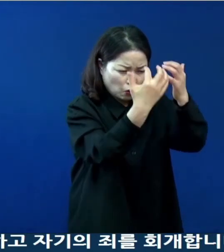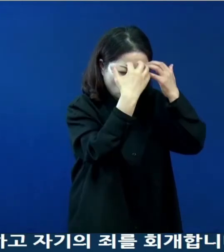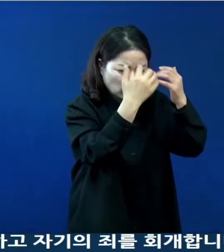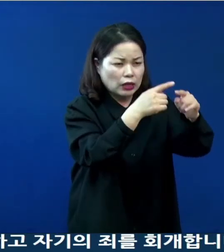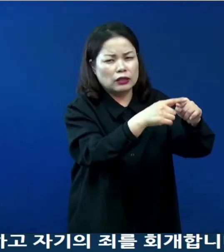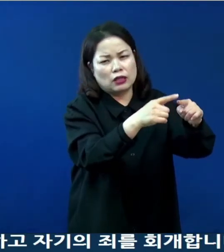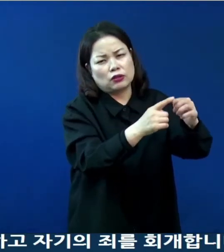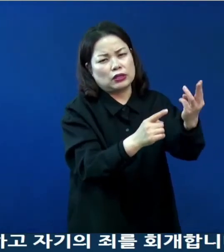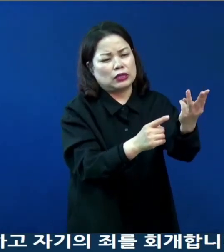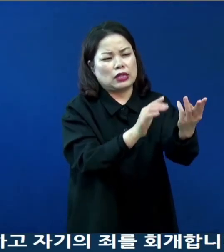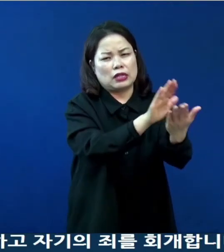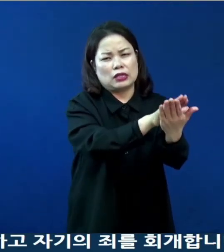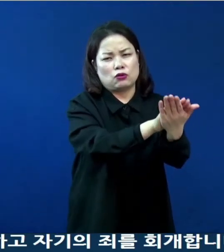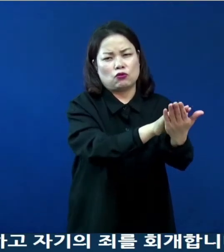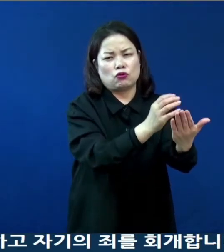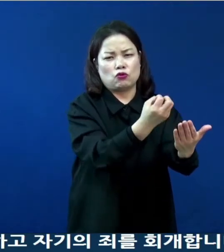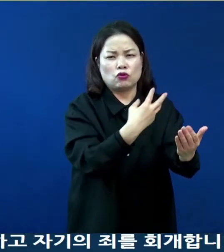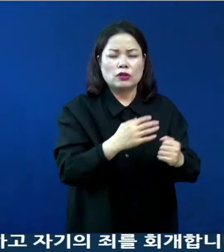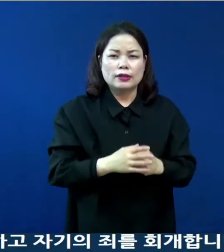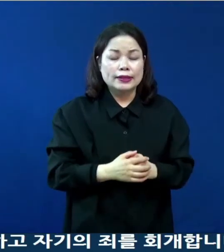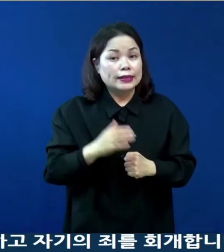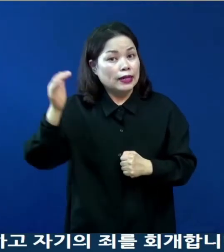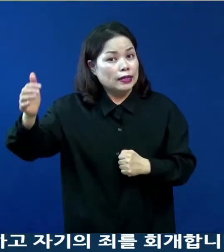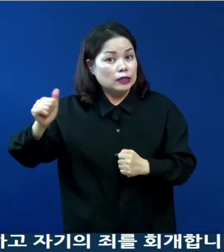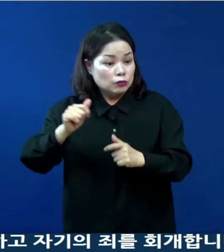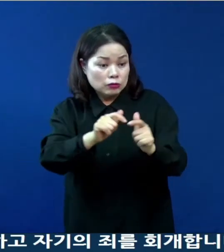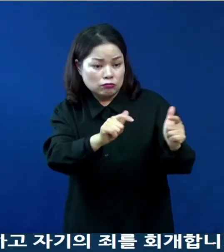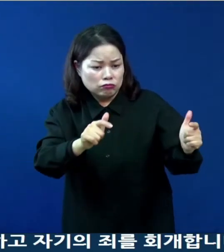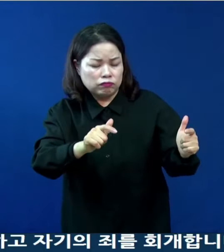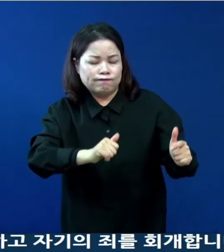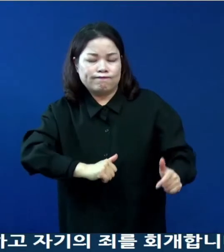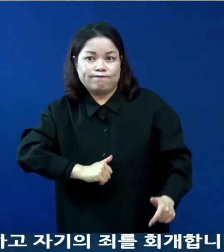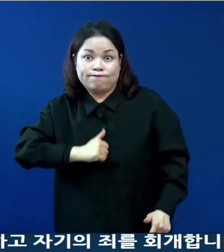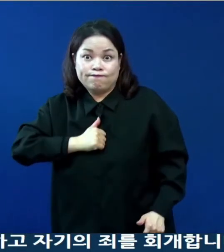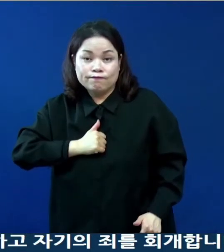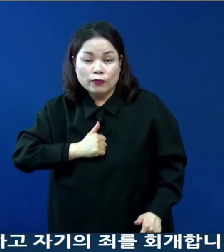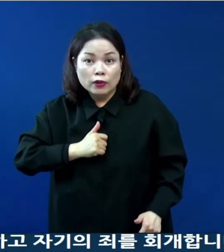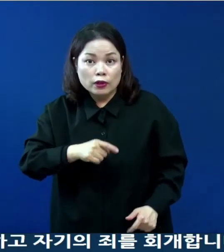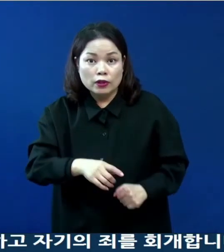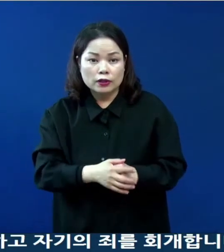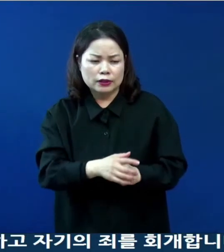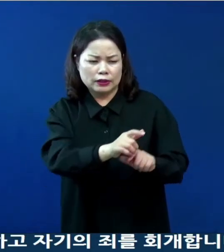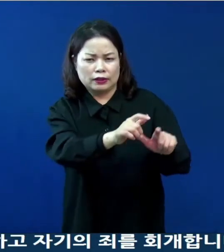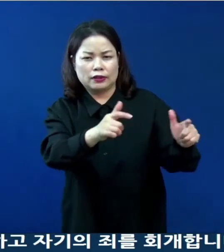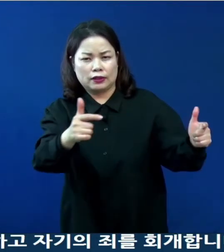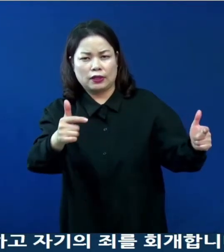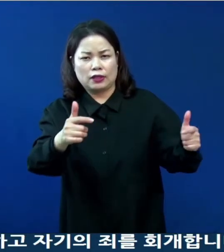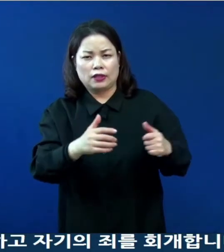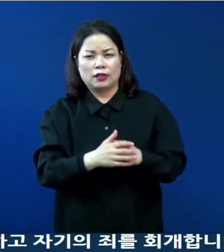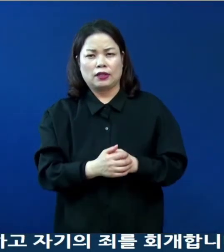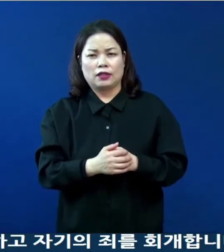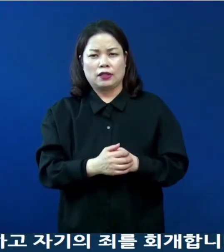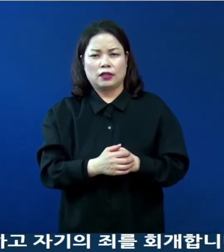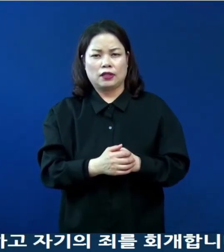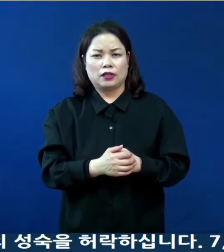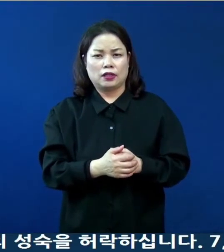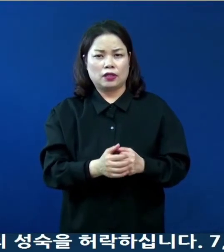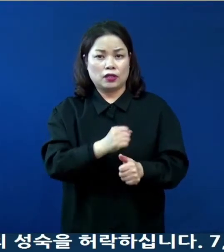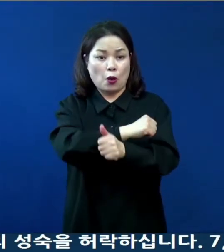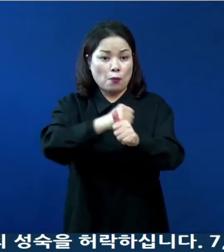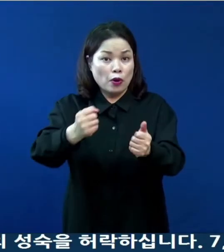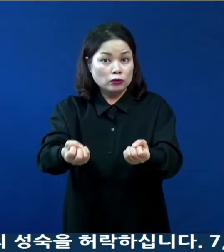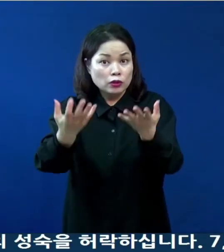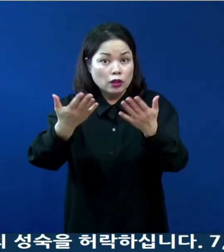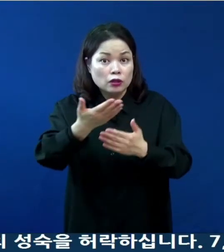해석해 주는 세 친구들, 하나님은 그들에게 진노하셨고 그들에게 번제를 드리라고